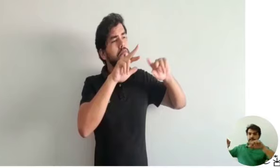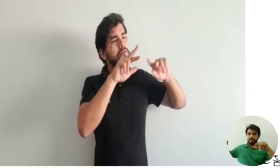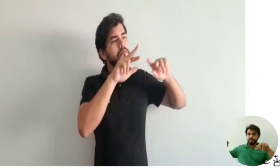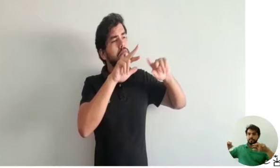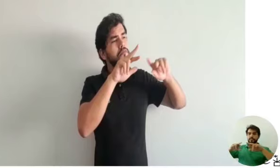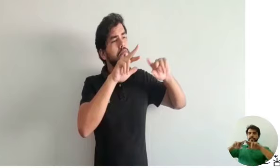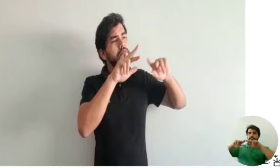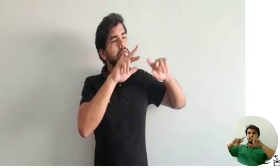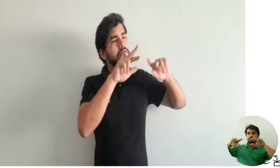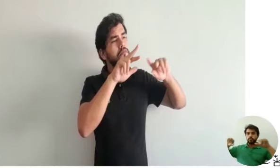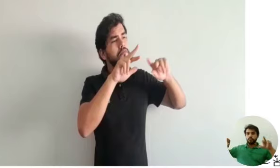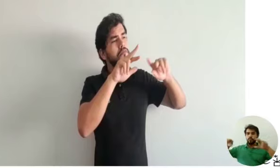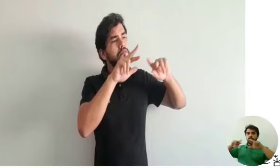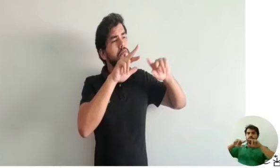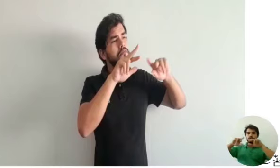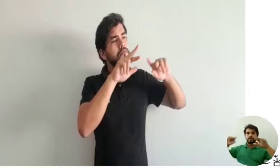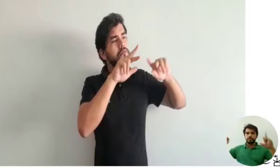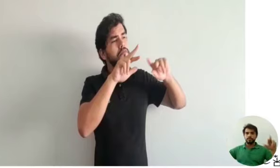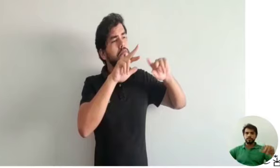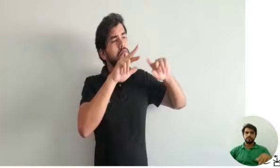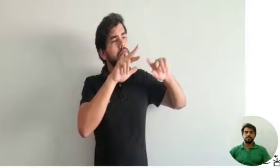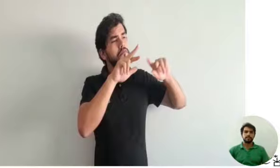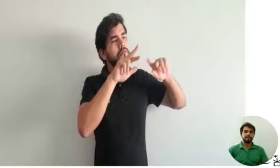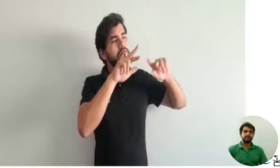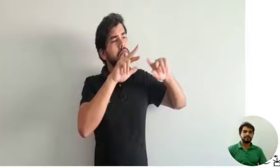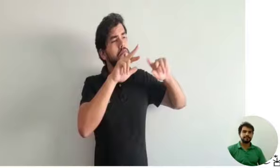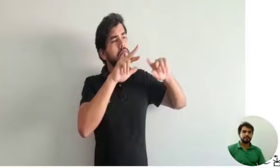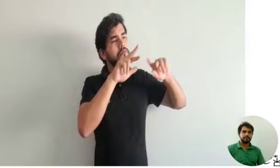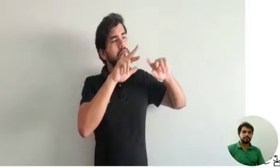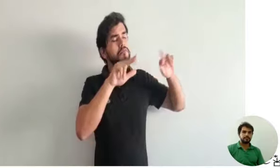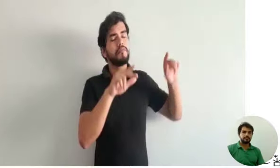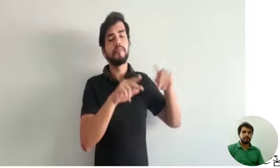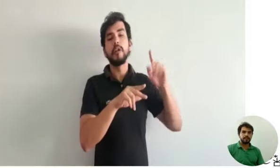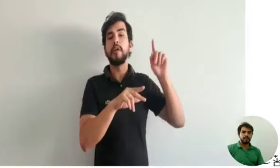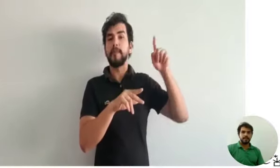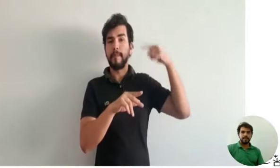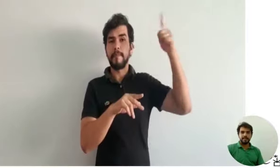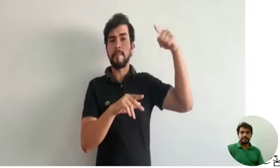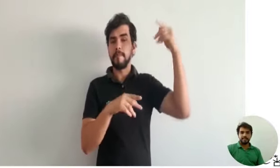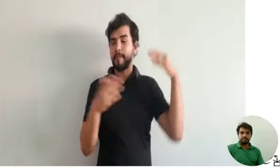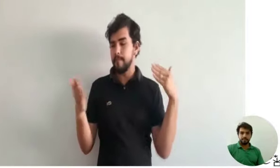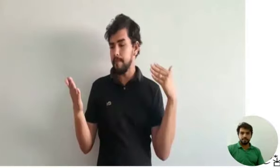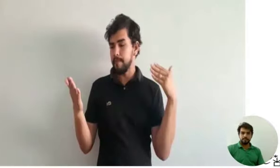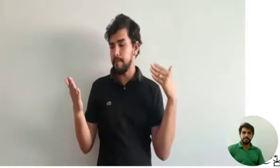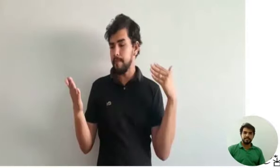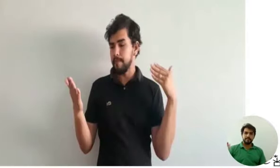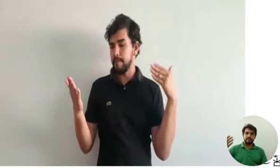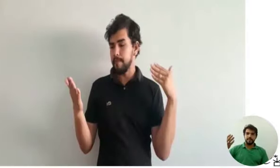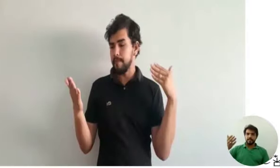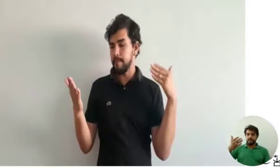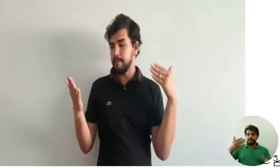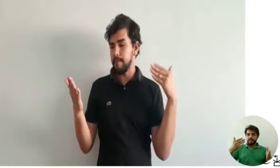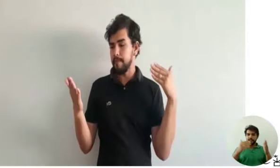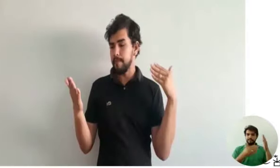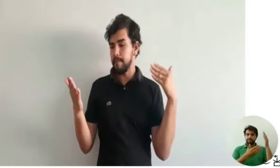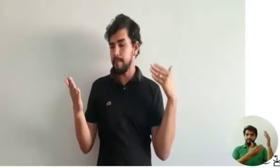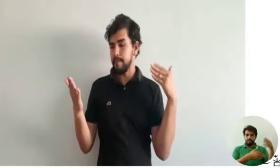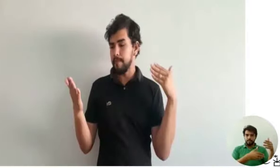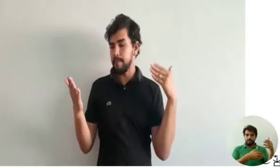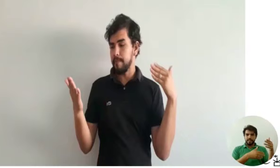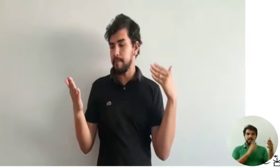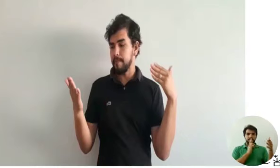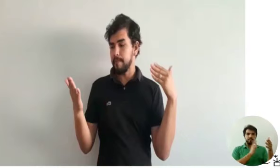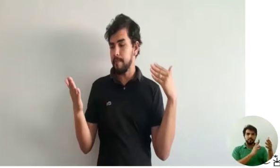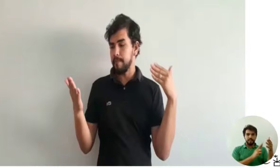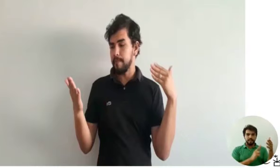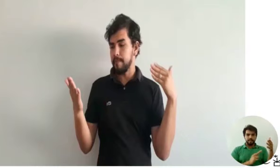sinal de diverso, ou seja, usou outros recursos. Para depois, perceba, tá aqui a